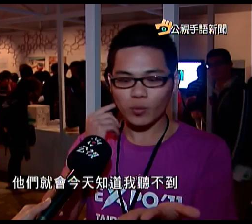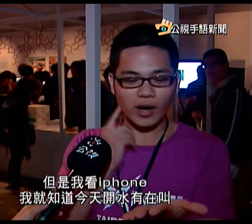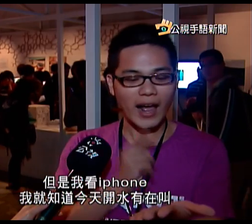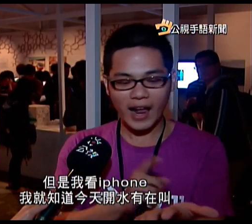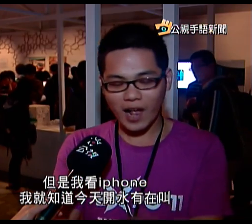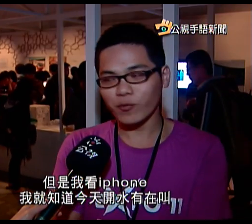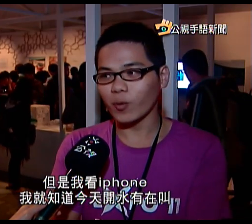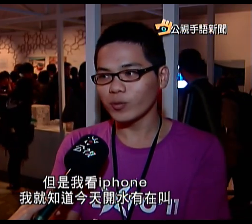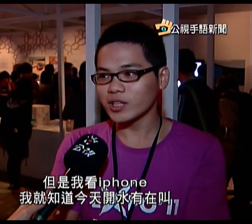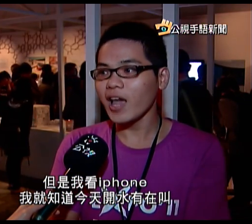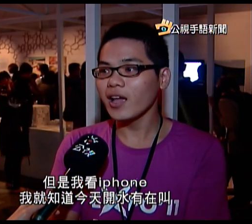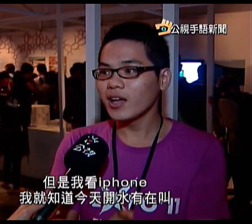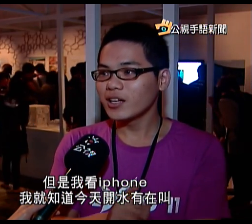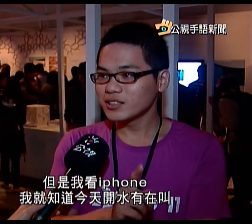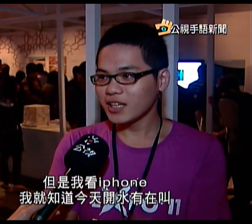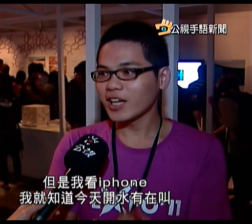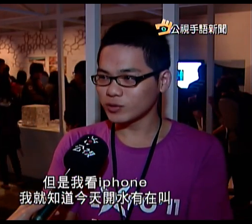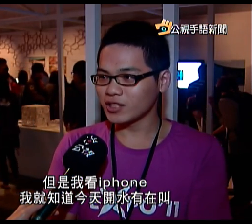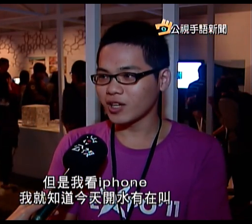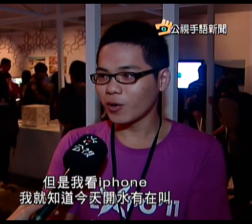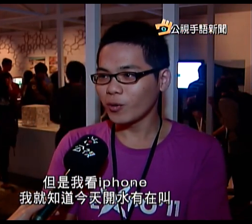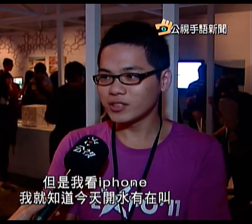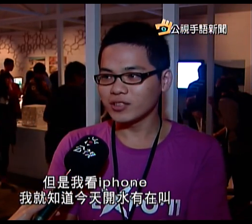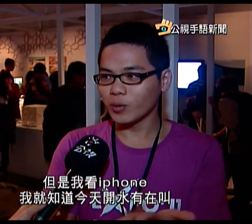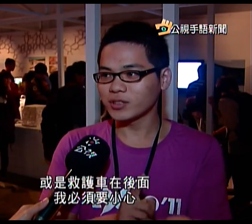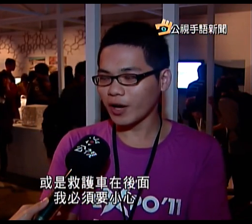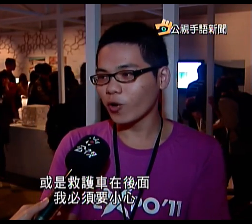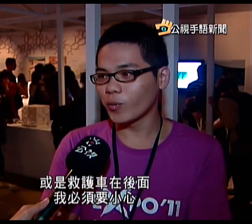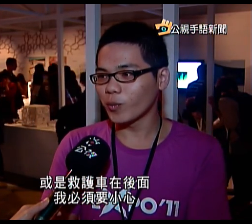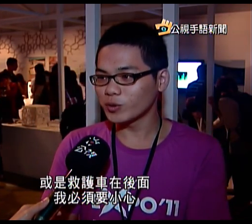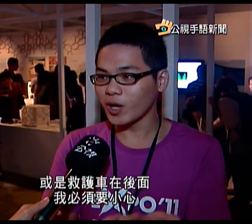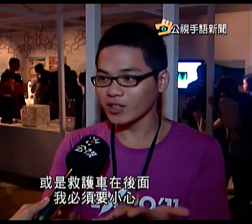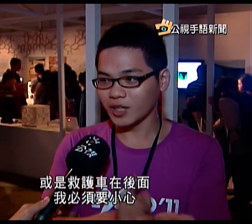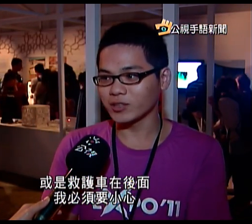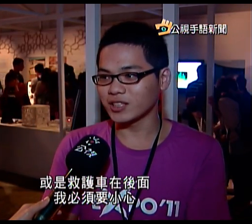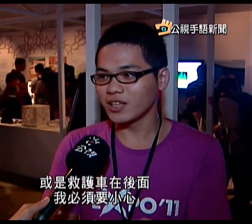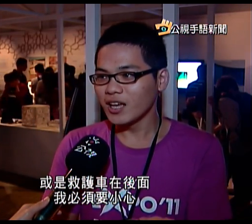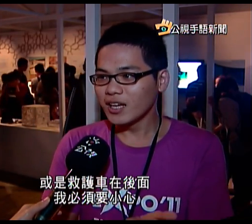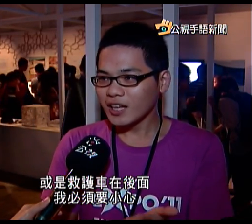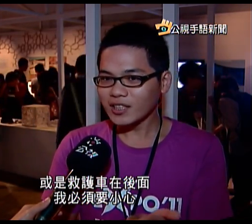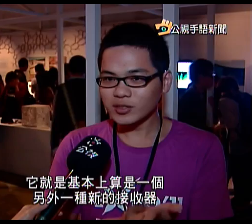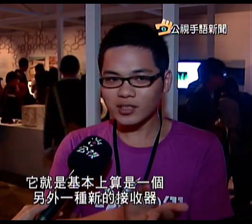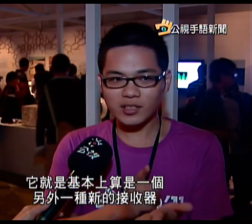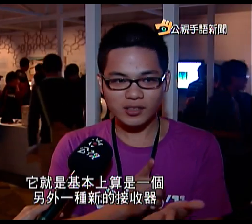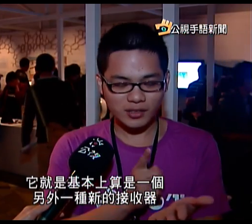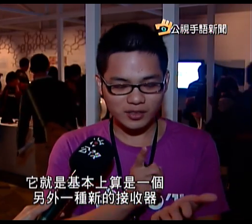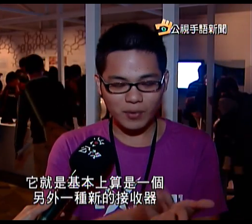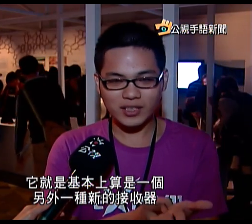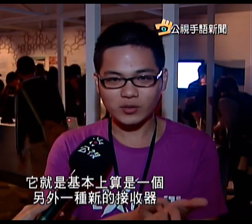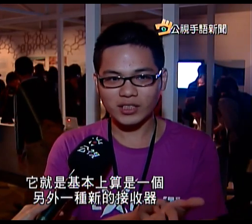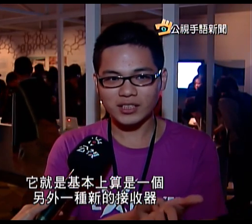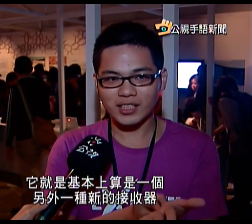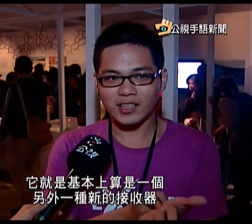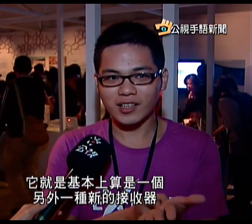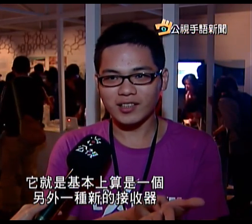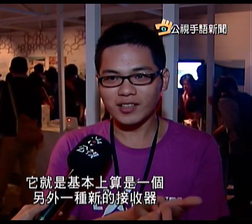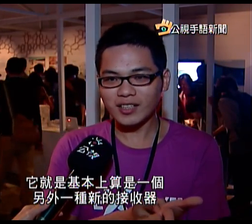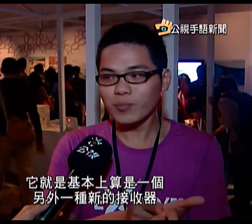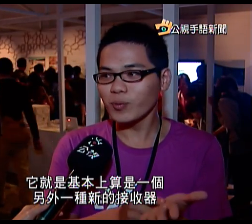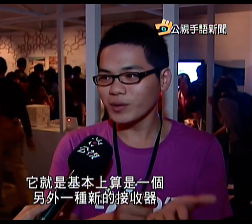看 iPhone 我就知道，今天开水在叫，或是救护车在后面，我必须要小心。它就是基本上算是一个不另